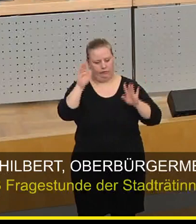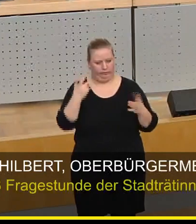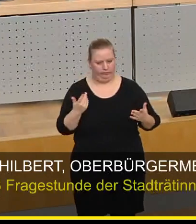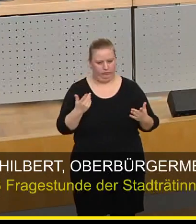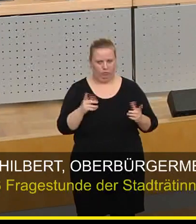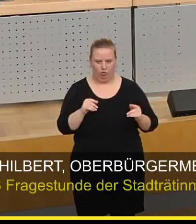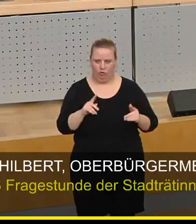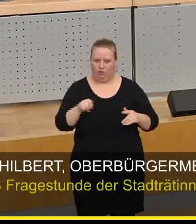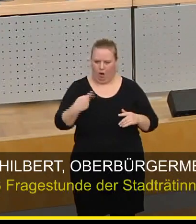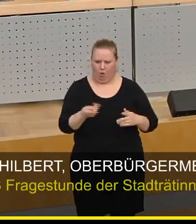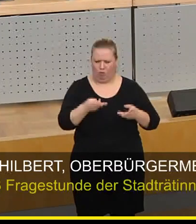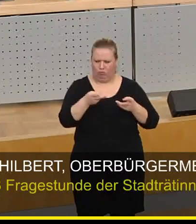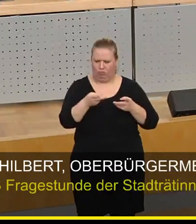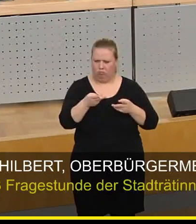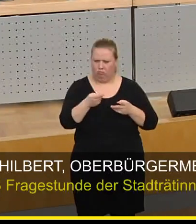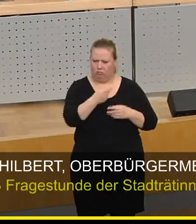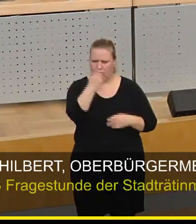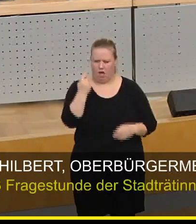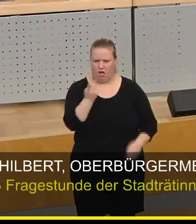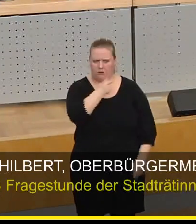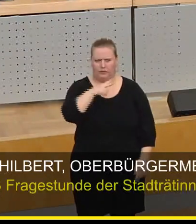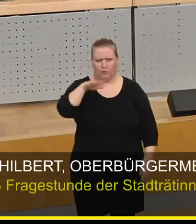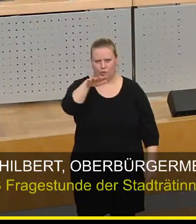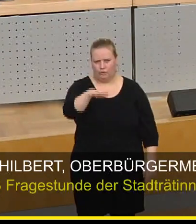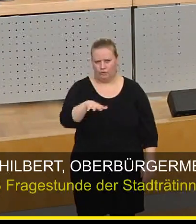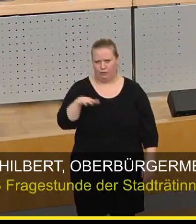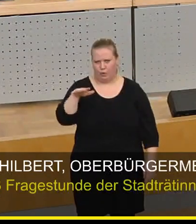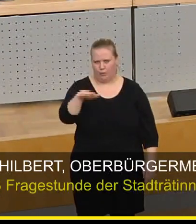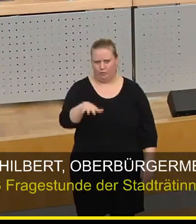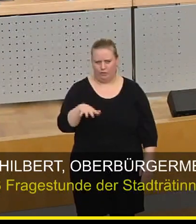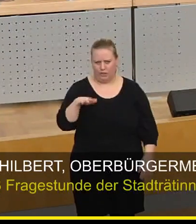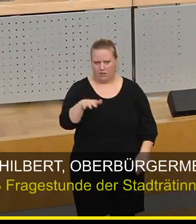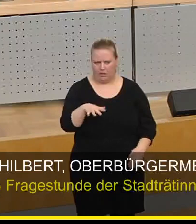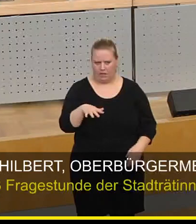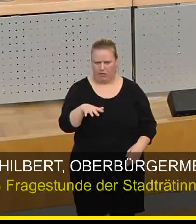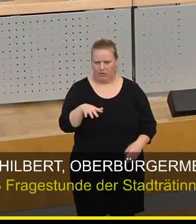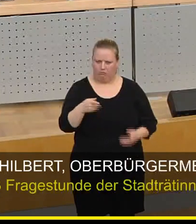Insofern hat dann im Jahre 2015 die